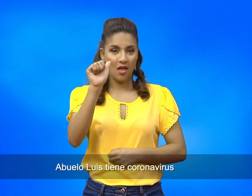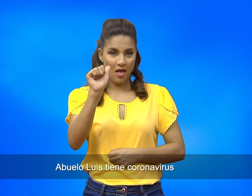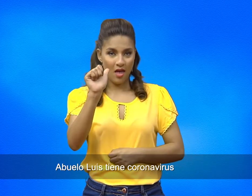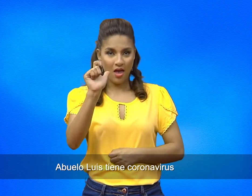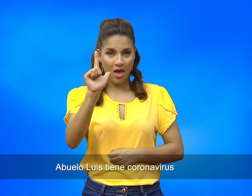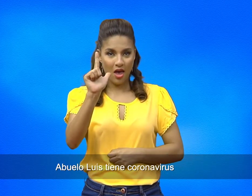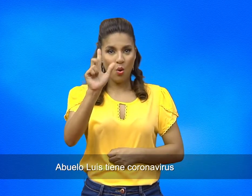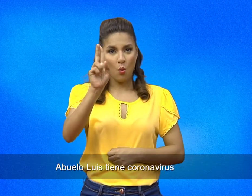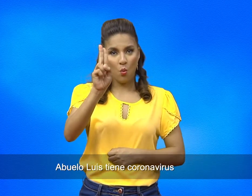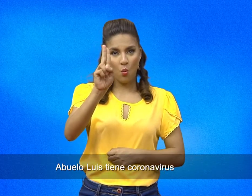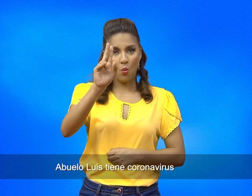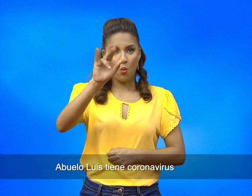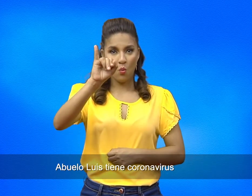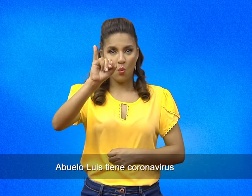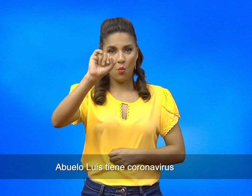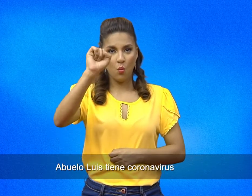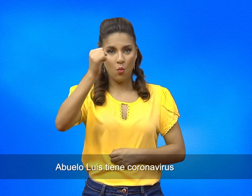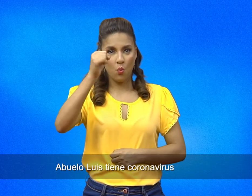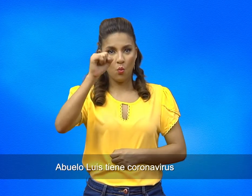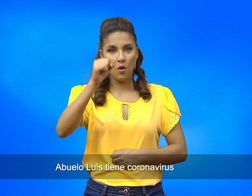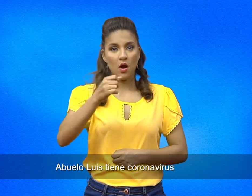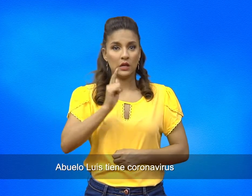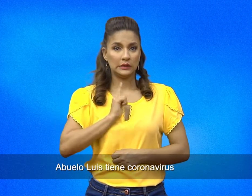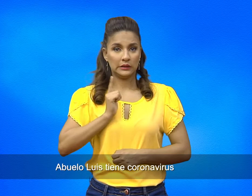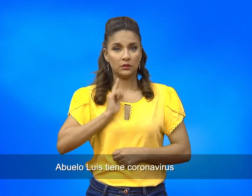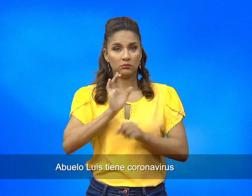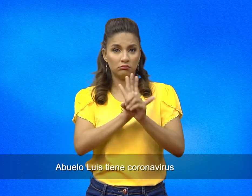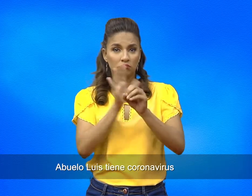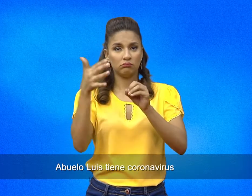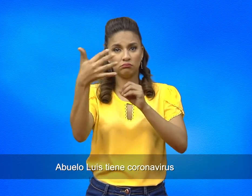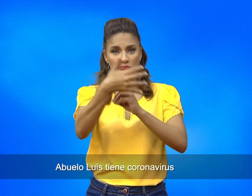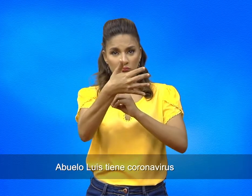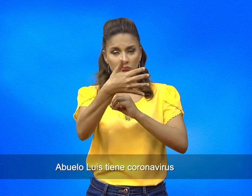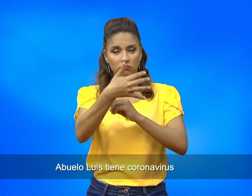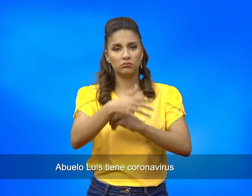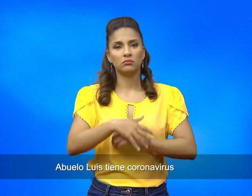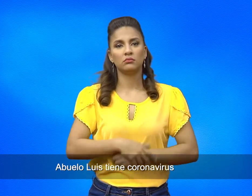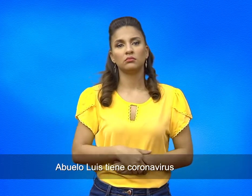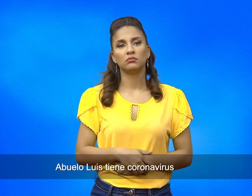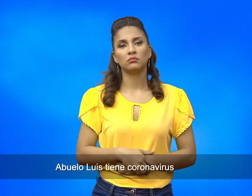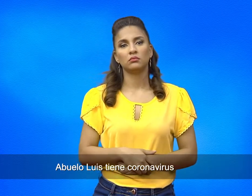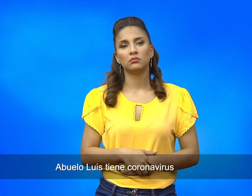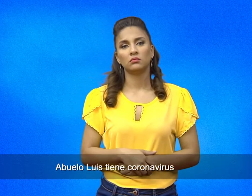abuelo louis tiene coronas virus